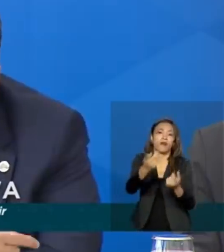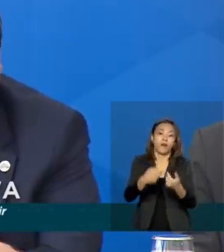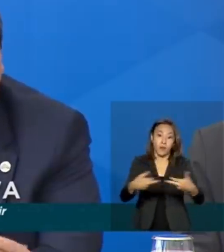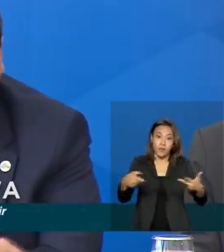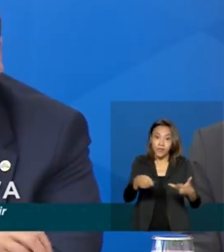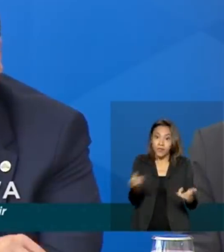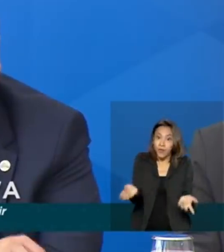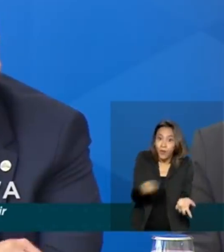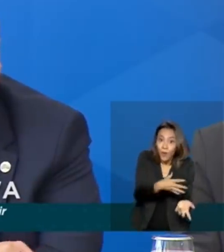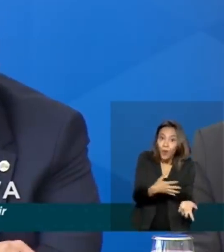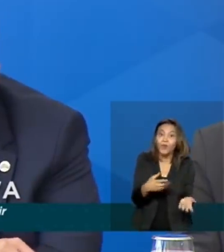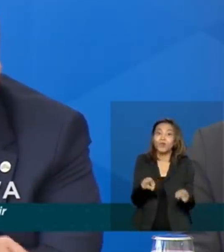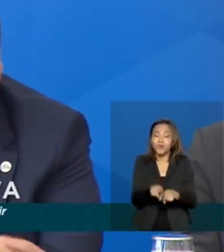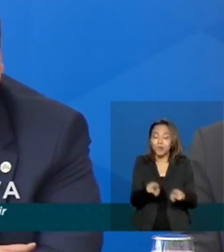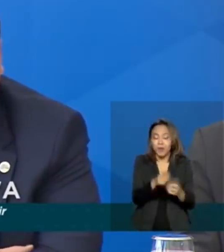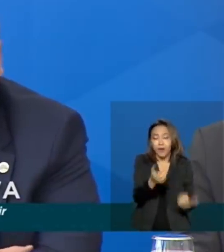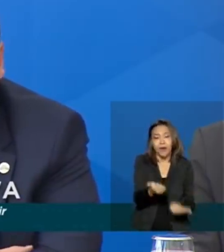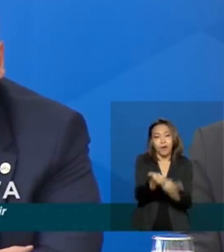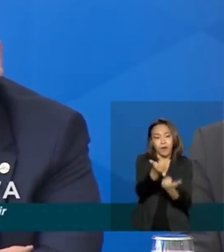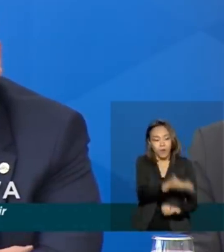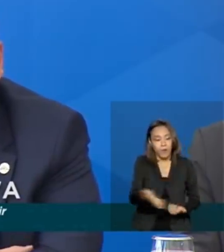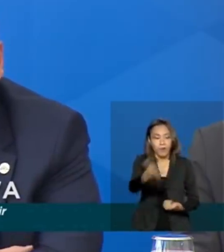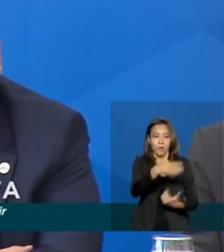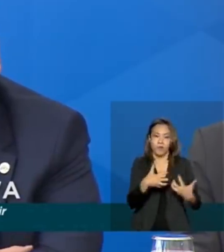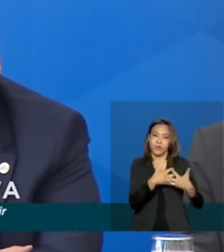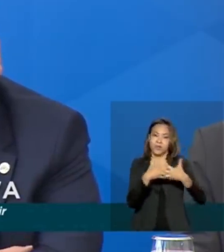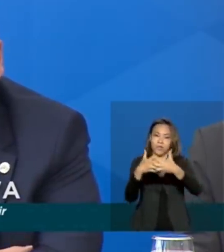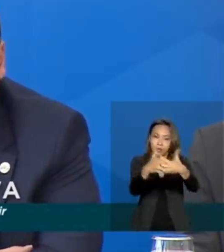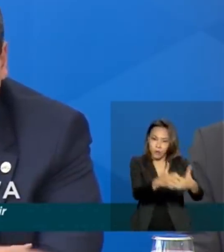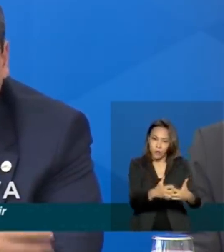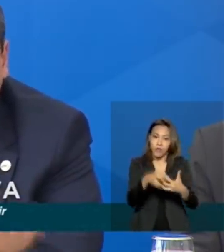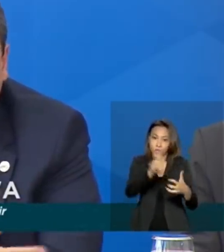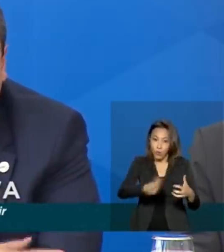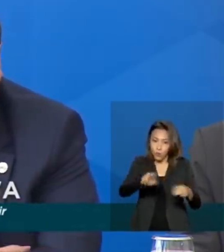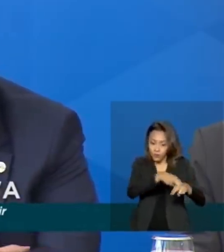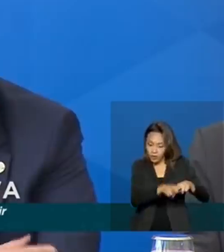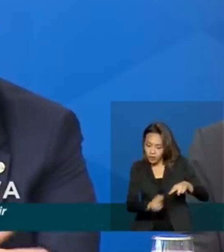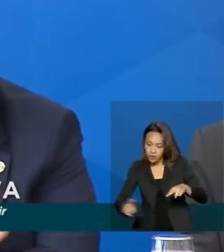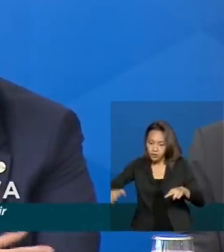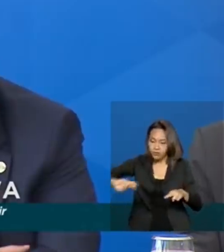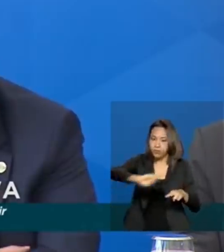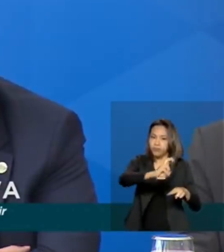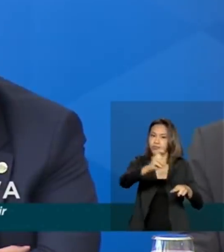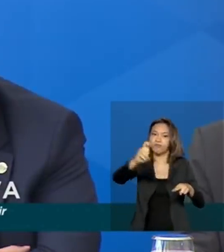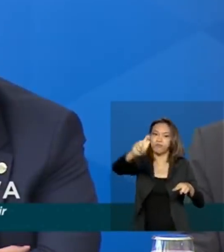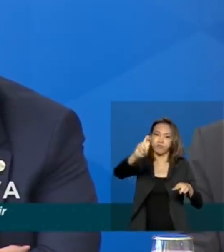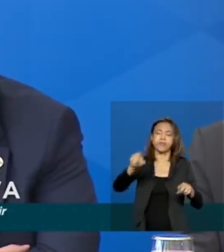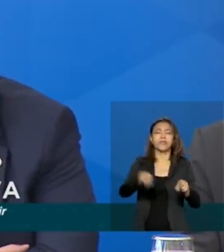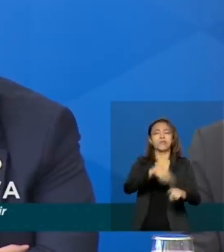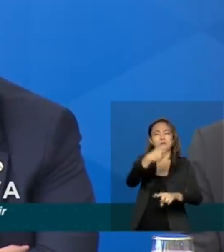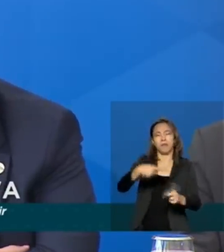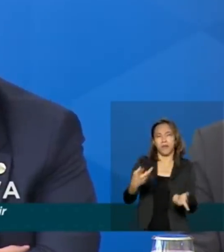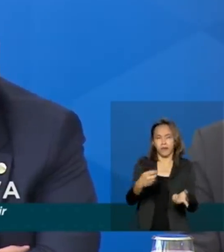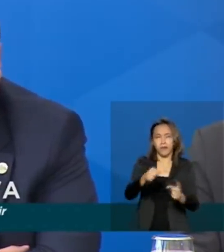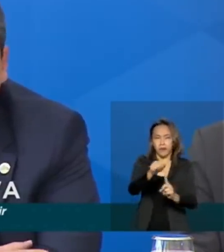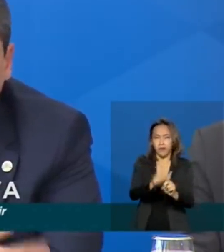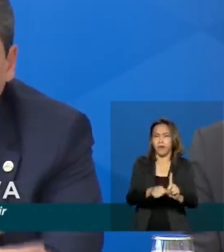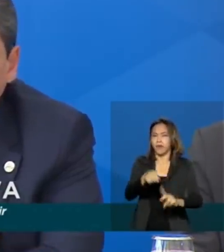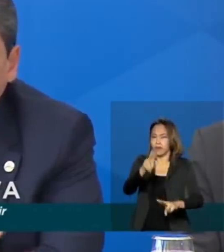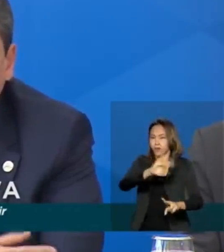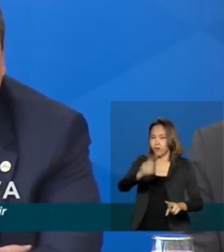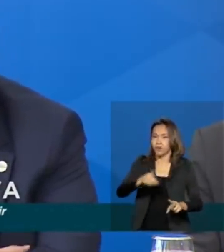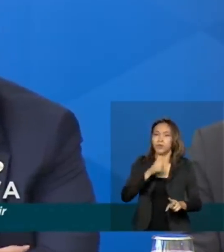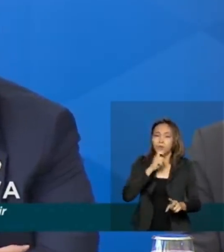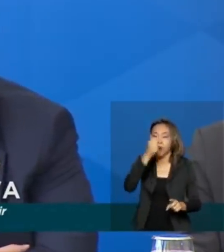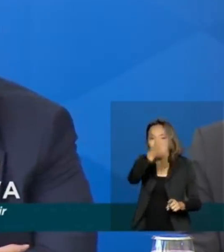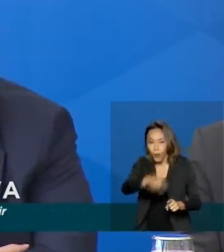fluxo de caminhões também para os terminais dessa ferrovia. Antes do meio do ano, a gente deve iniciar o empreendimento da